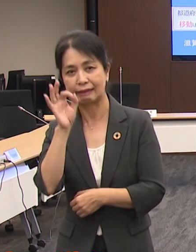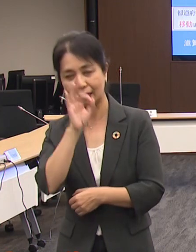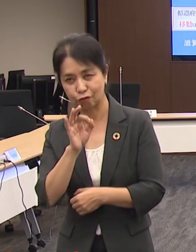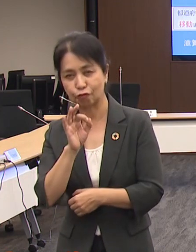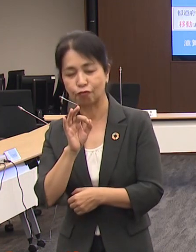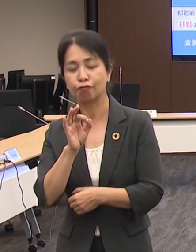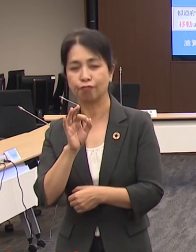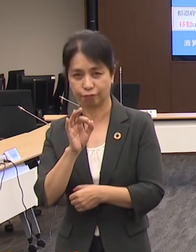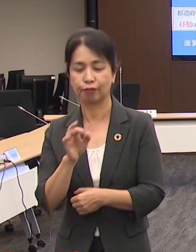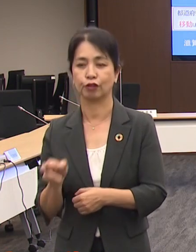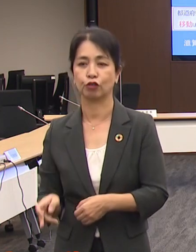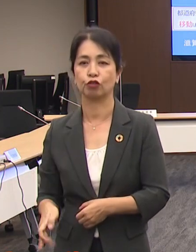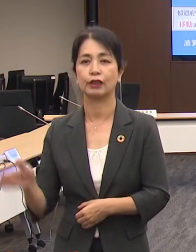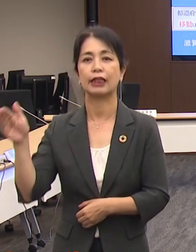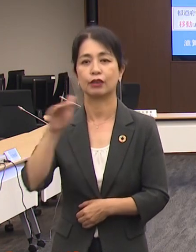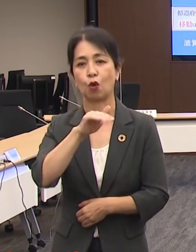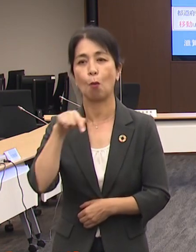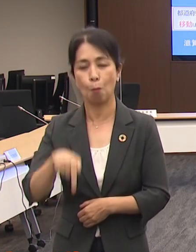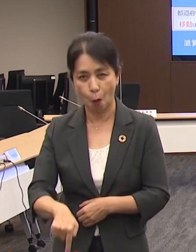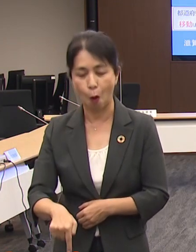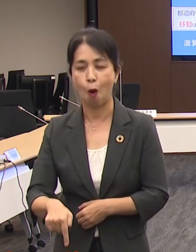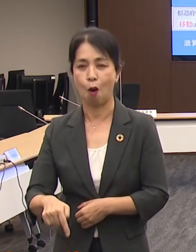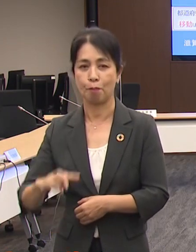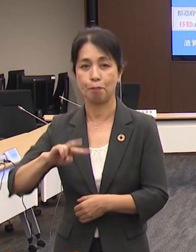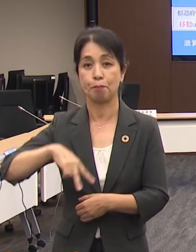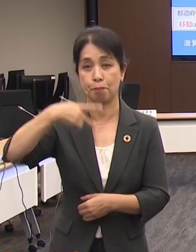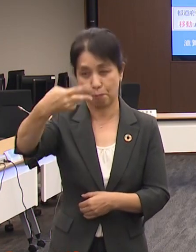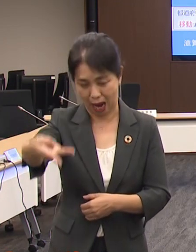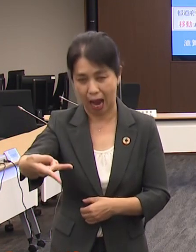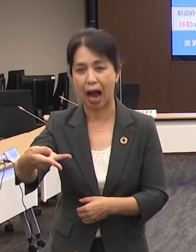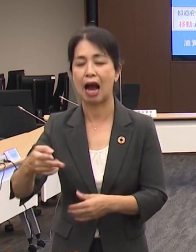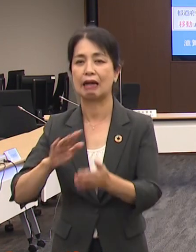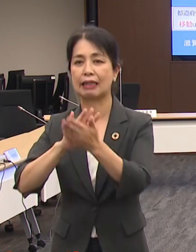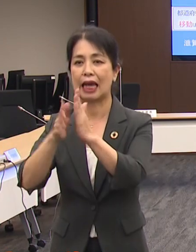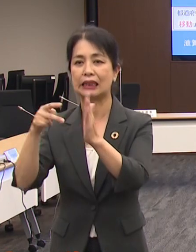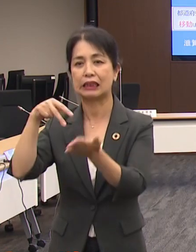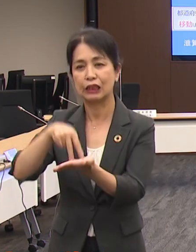立総合病院にその機能を移転することとし、